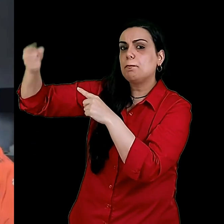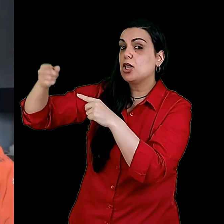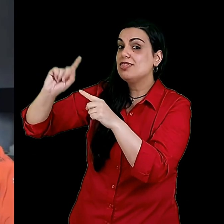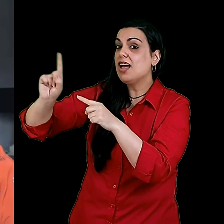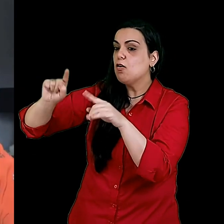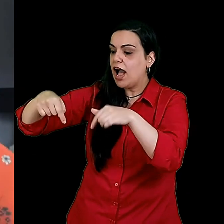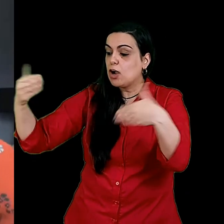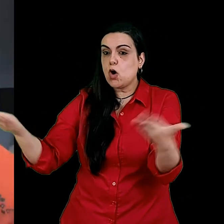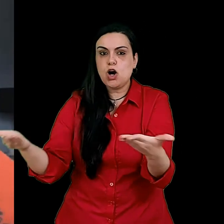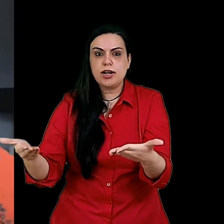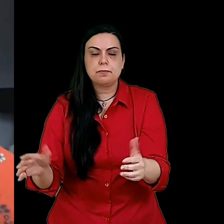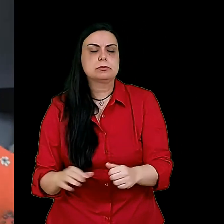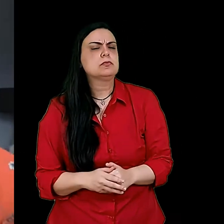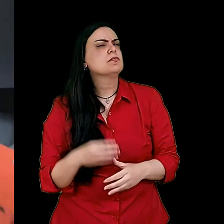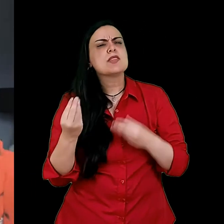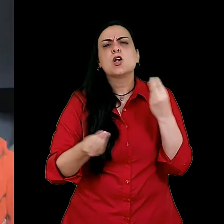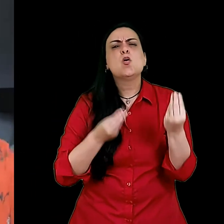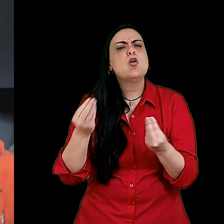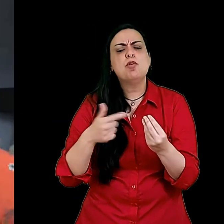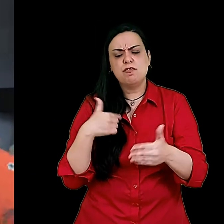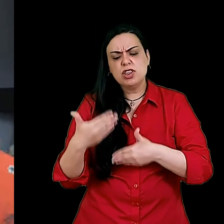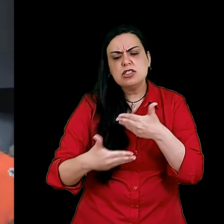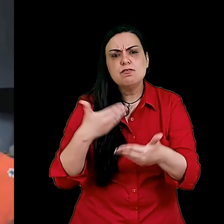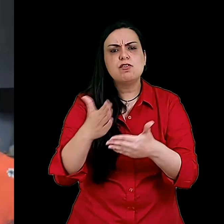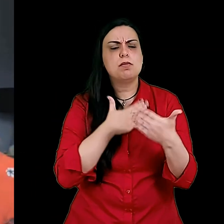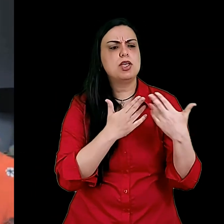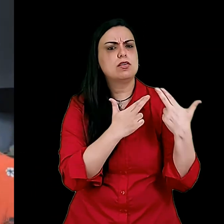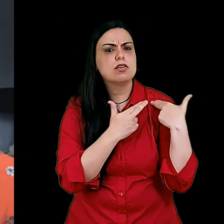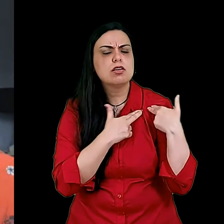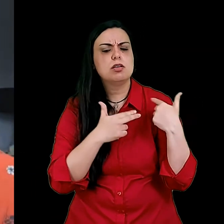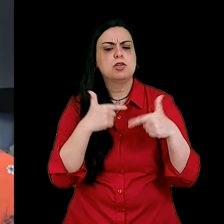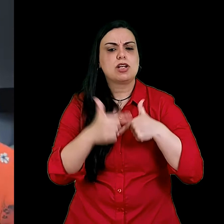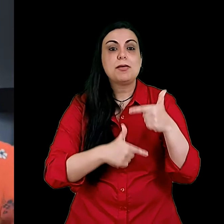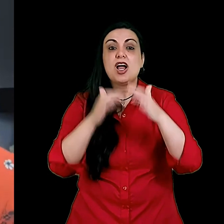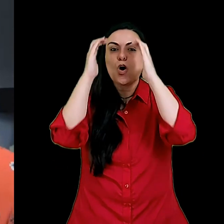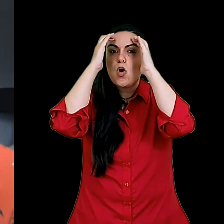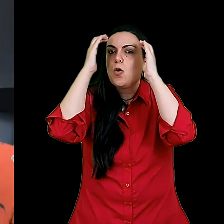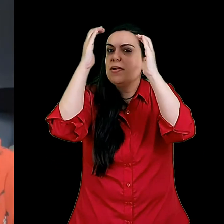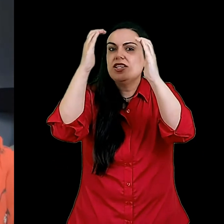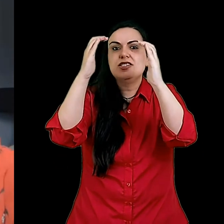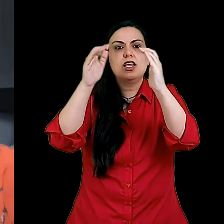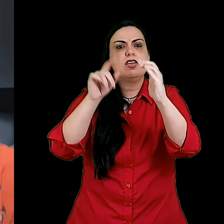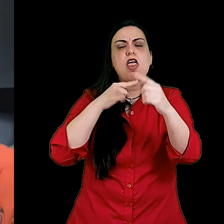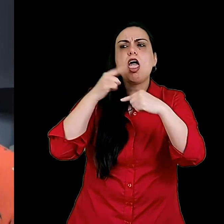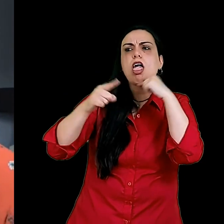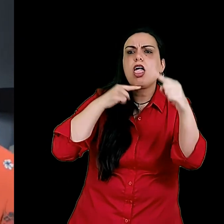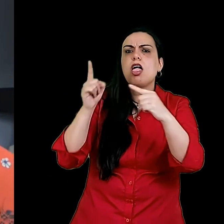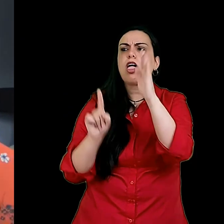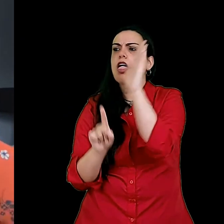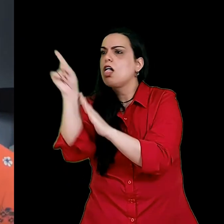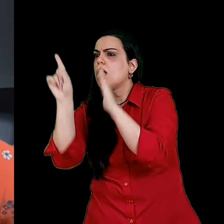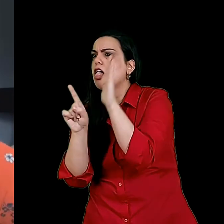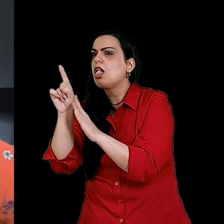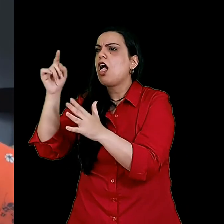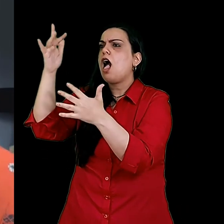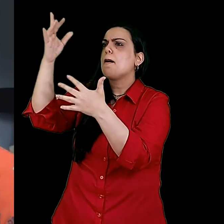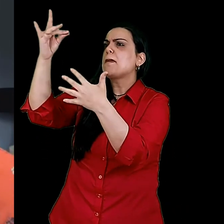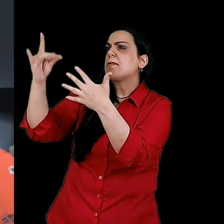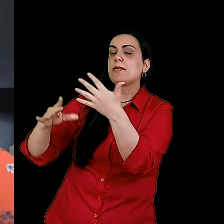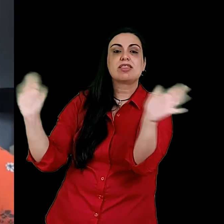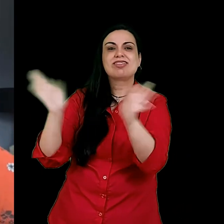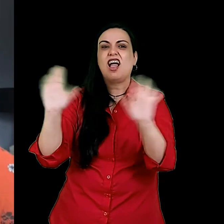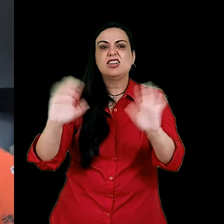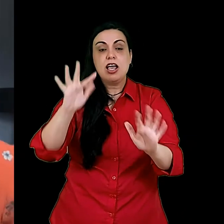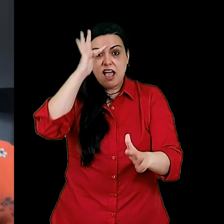mandando. Como é que eu vou desenvolver a minha chamada, Camila? Como é que eu vou desenvolver? Obedecendo sem